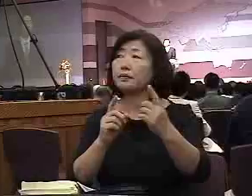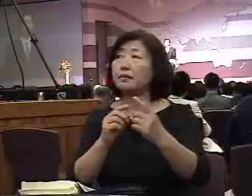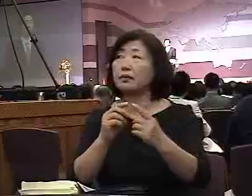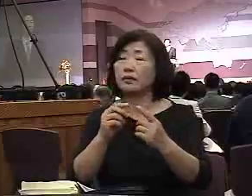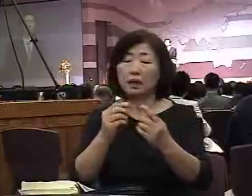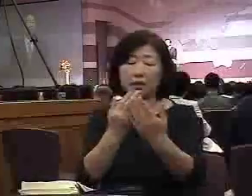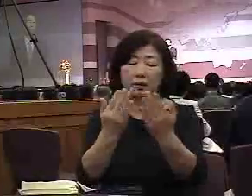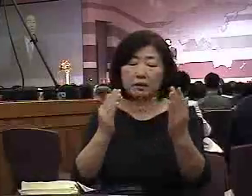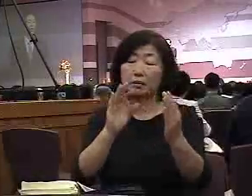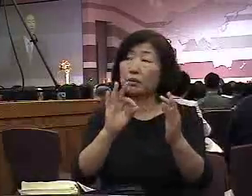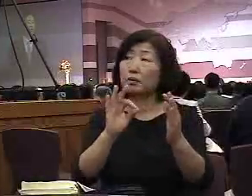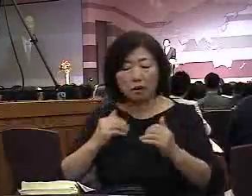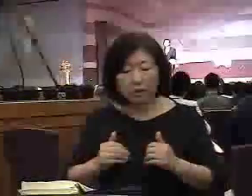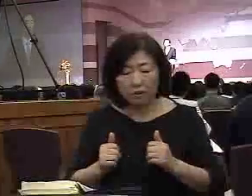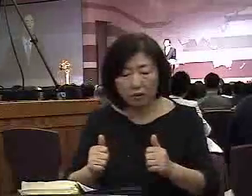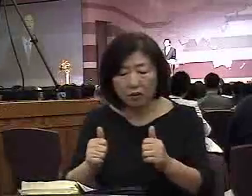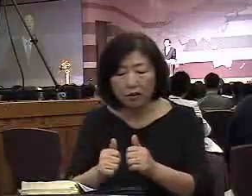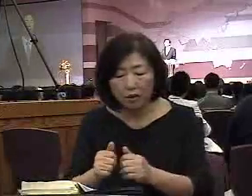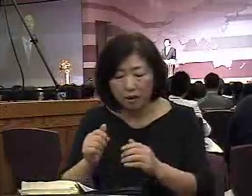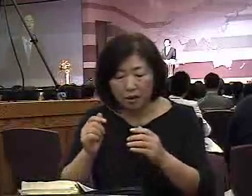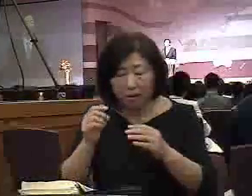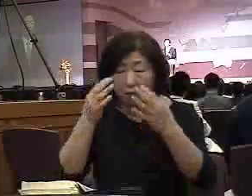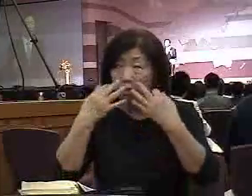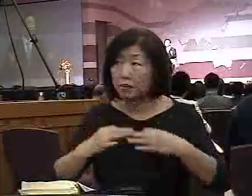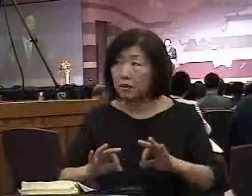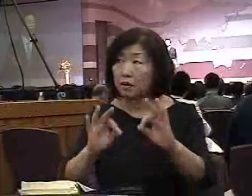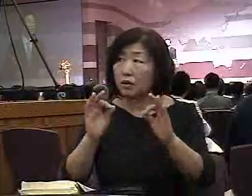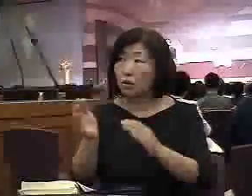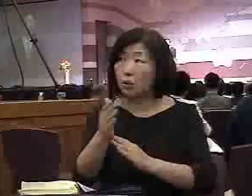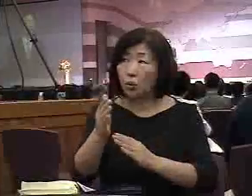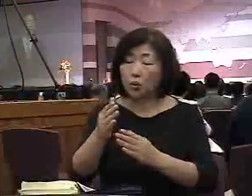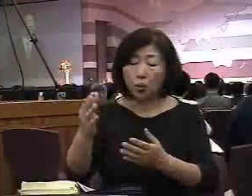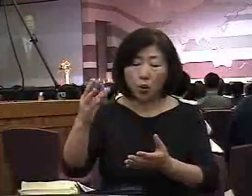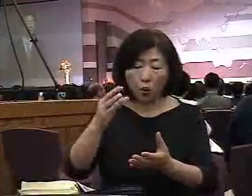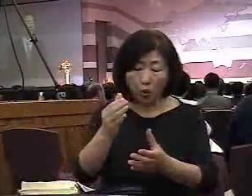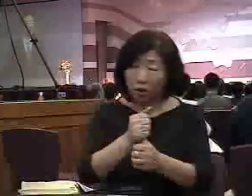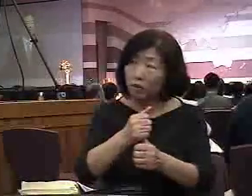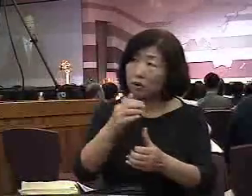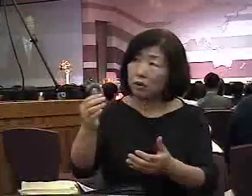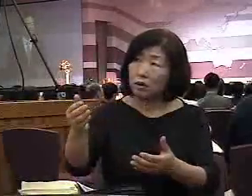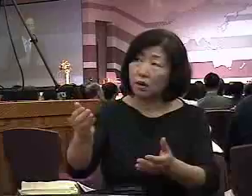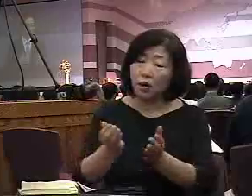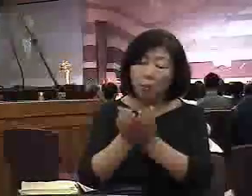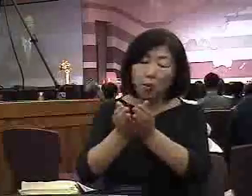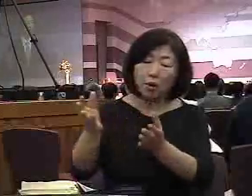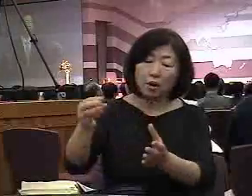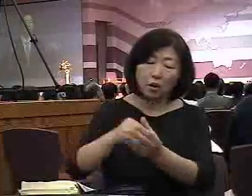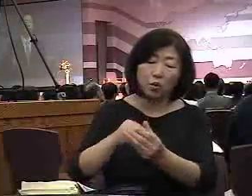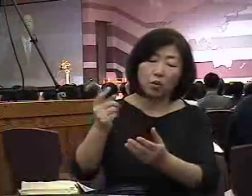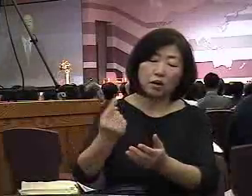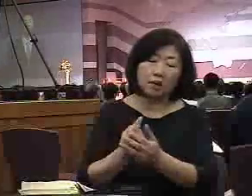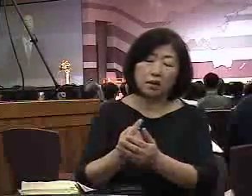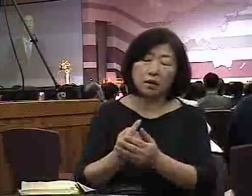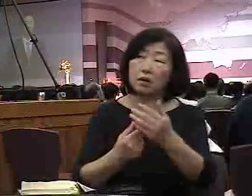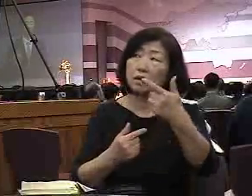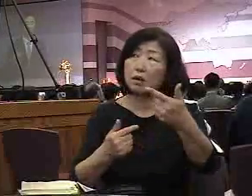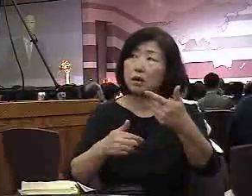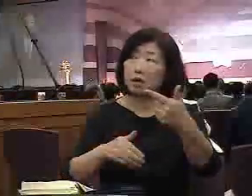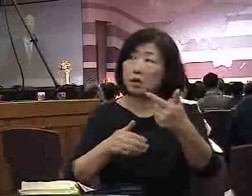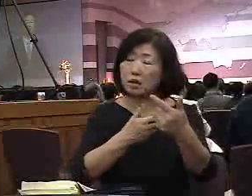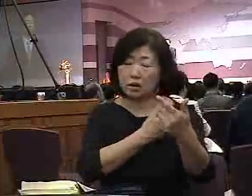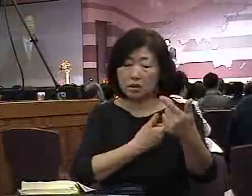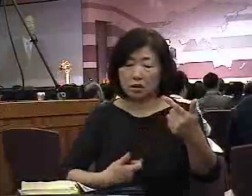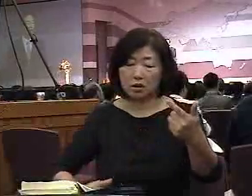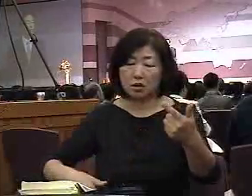생각합니다. 베드로가 10것 고기를 잡아서 배에 싣고 왔습니다. 그리고 6명의 제자들과 둘러앉아서